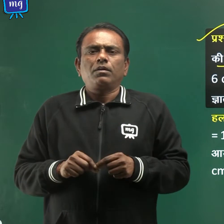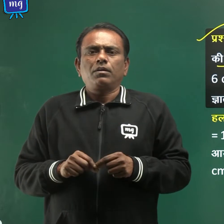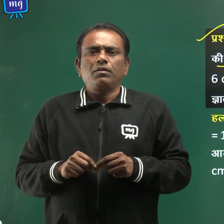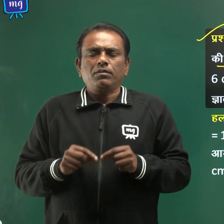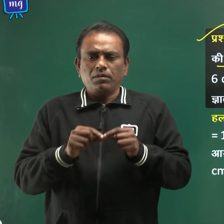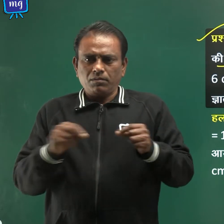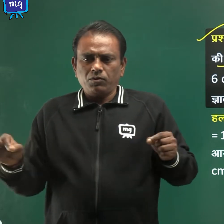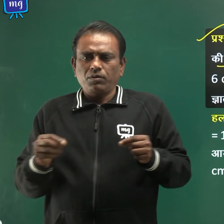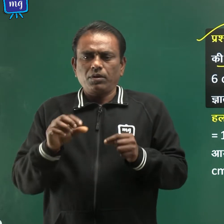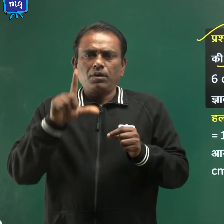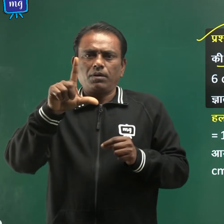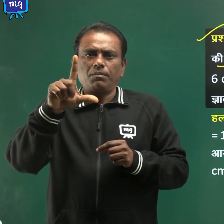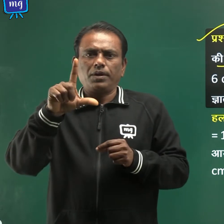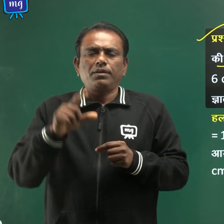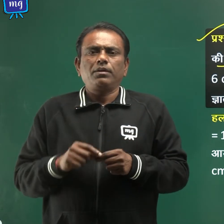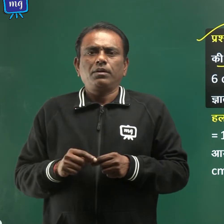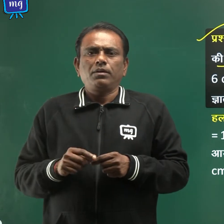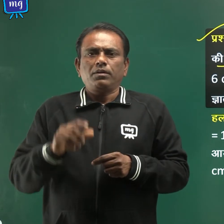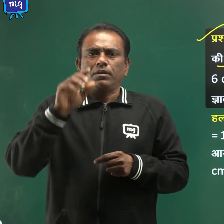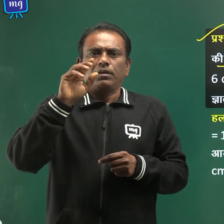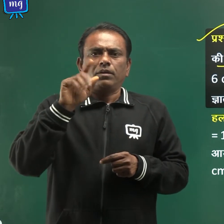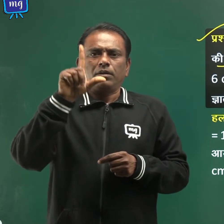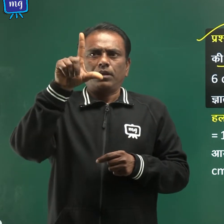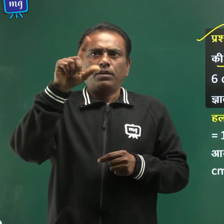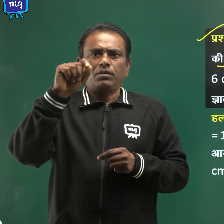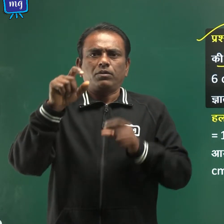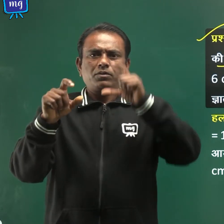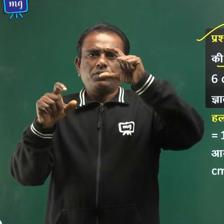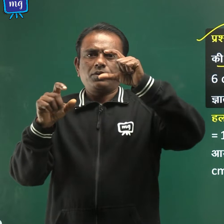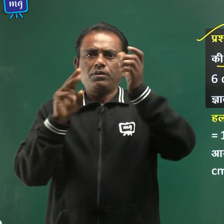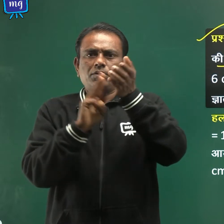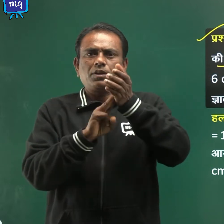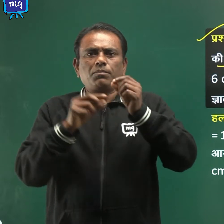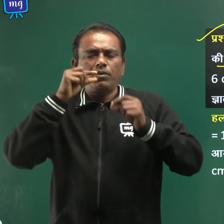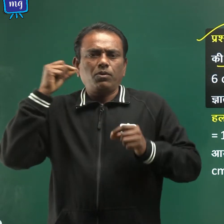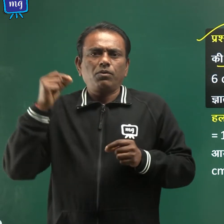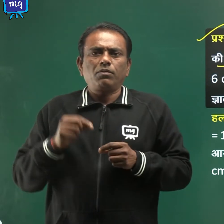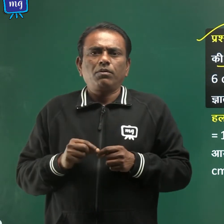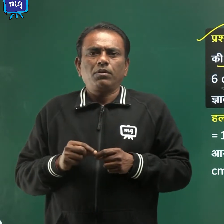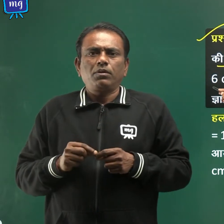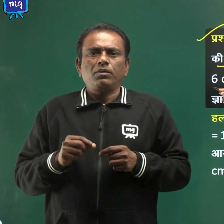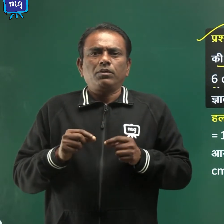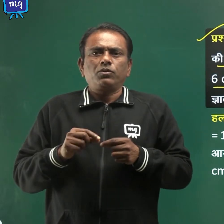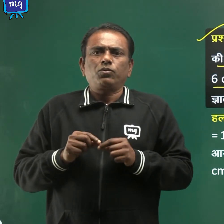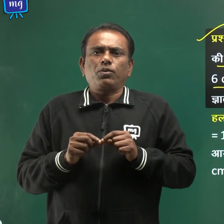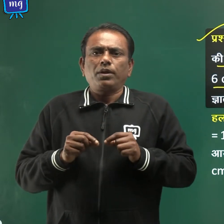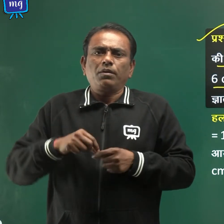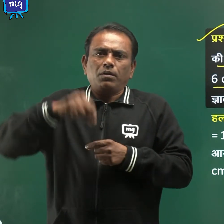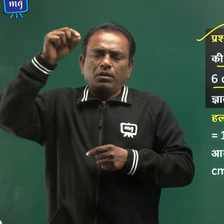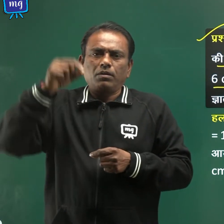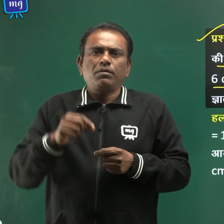कि गुर्जरों की लंबाई डाट से मिक्स है तथा कि चौड़ाई